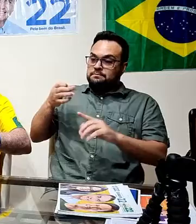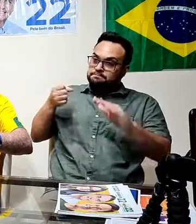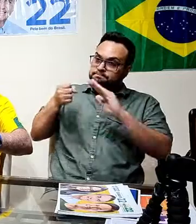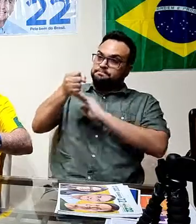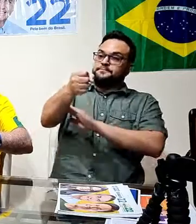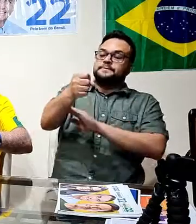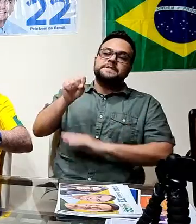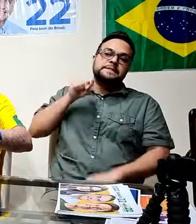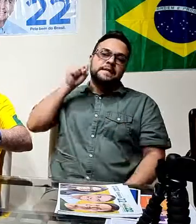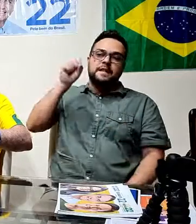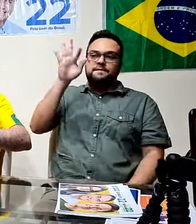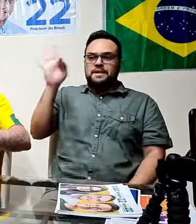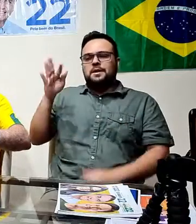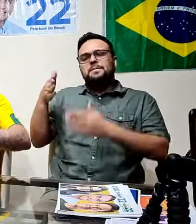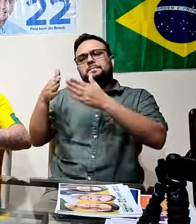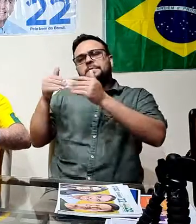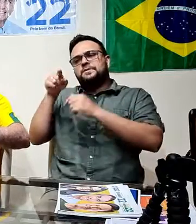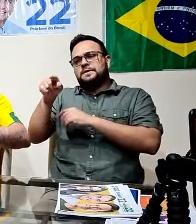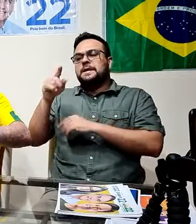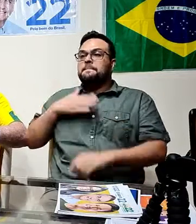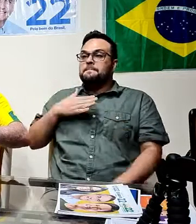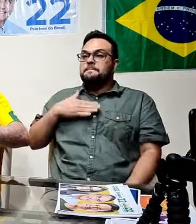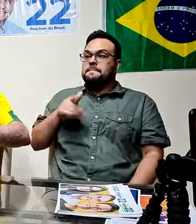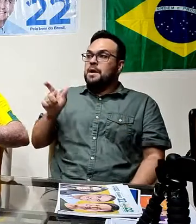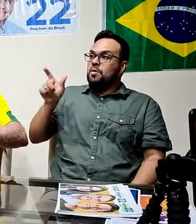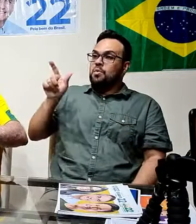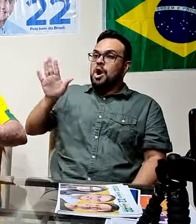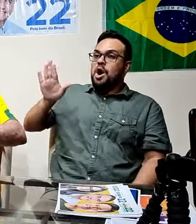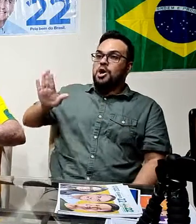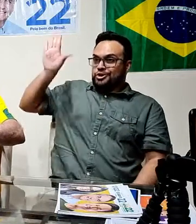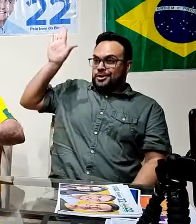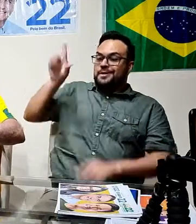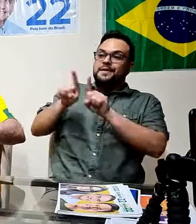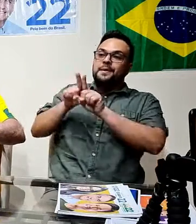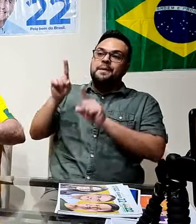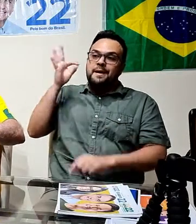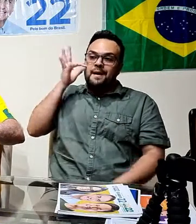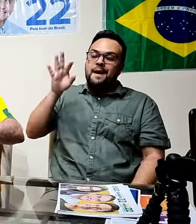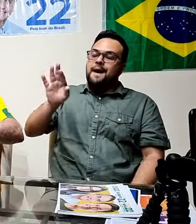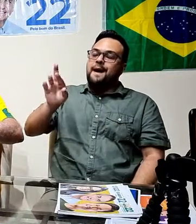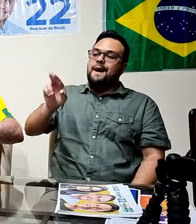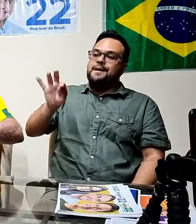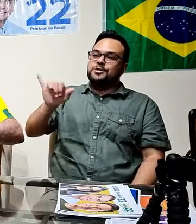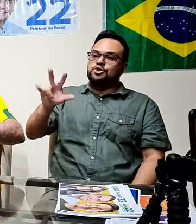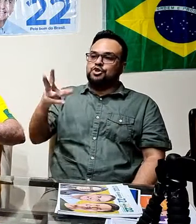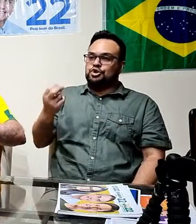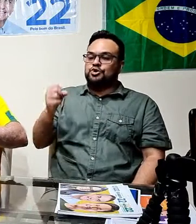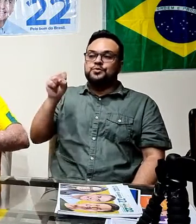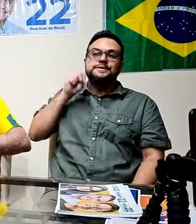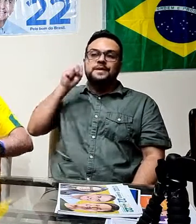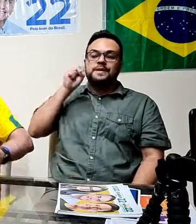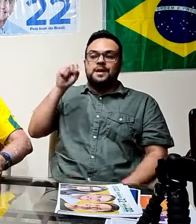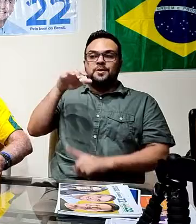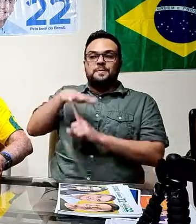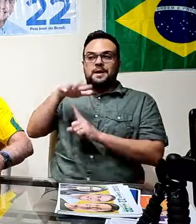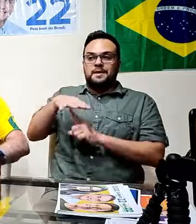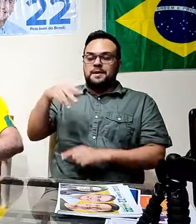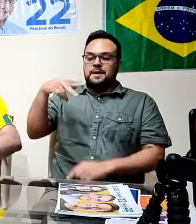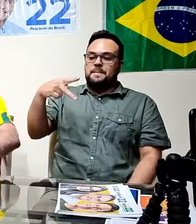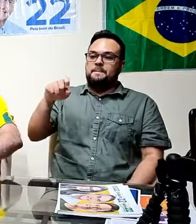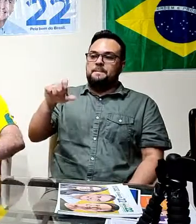te peço de vocês, tá, o meu candidato e o do Ratinho também, ao Senado pelo Paraná, Paulo Martins.